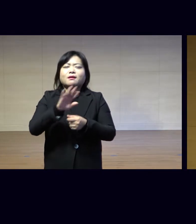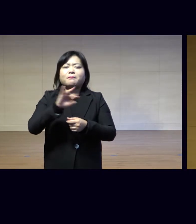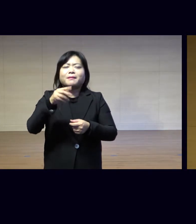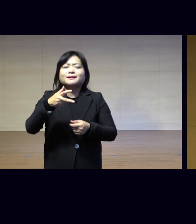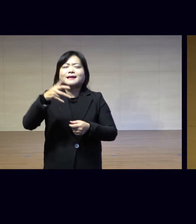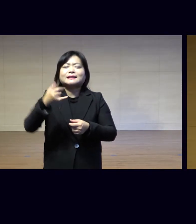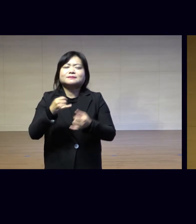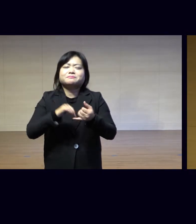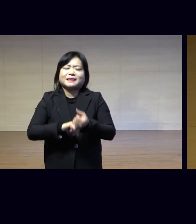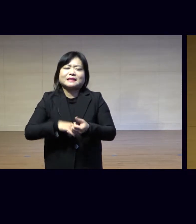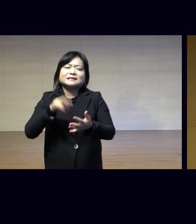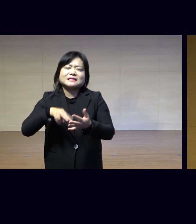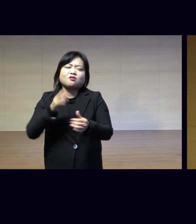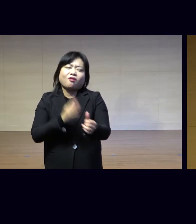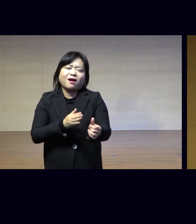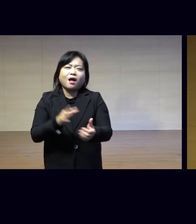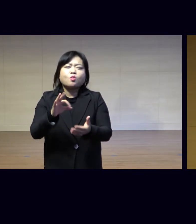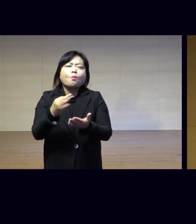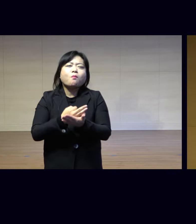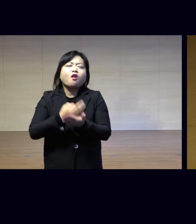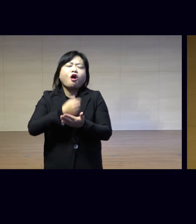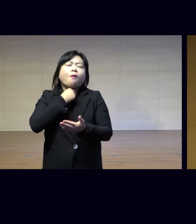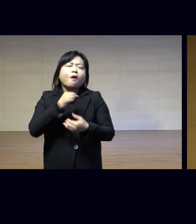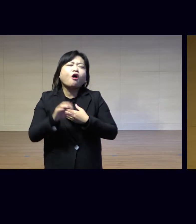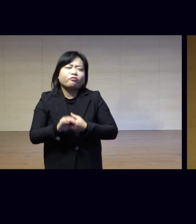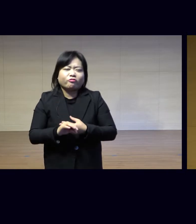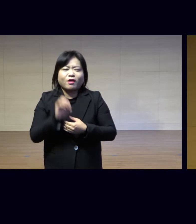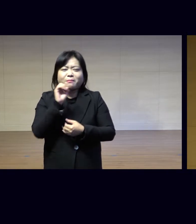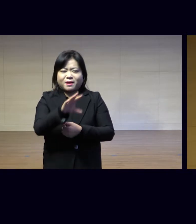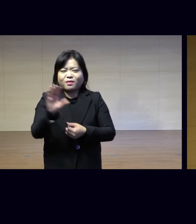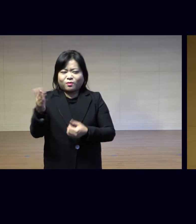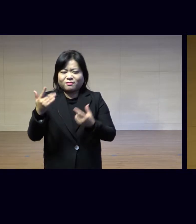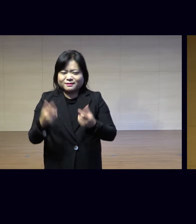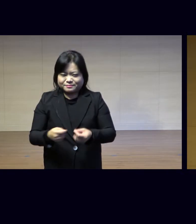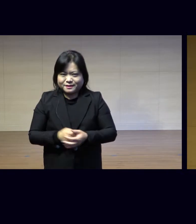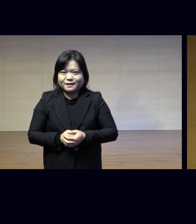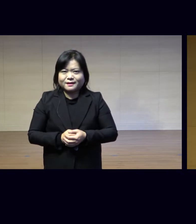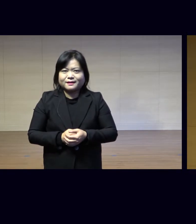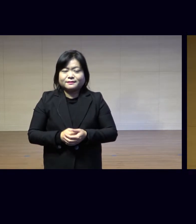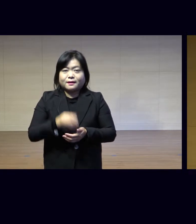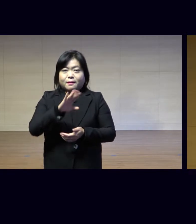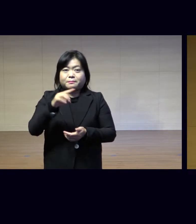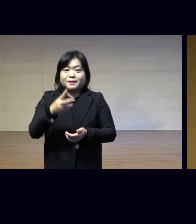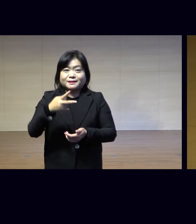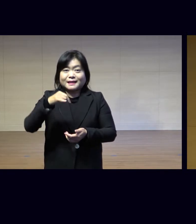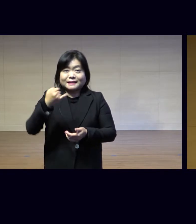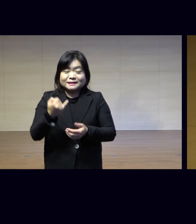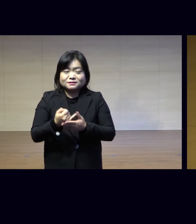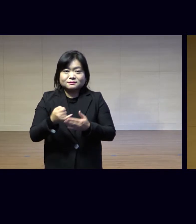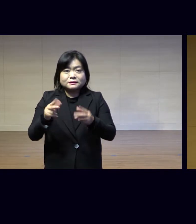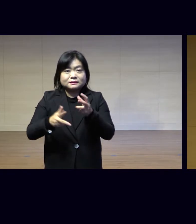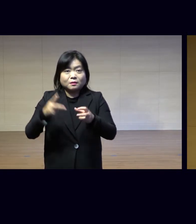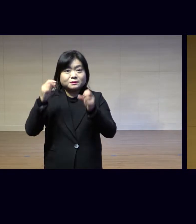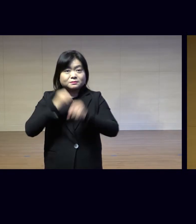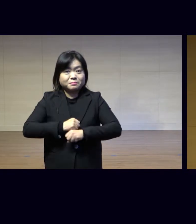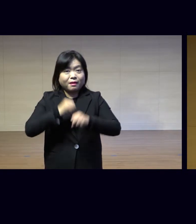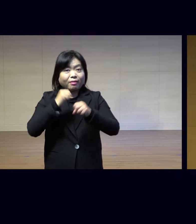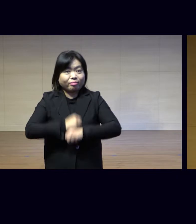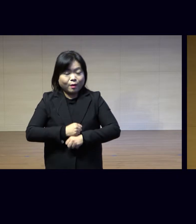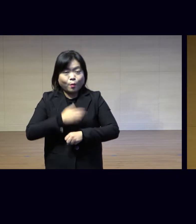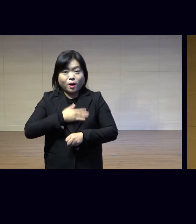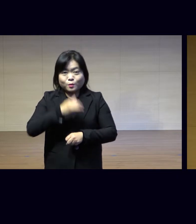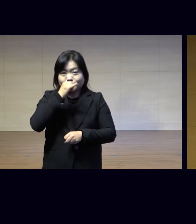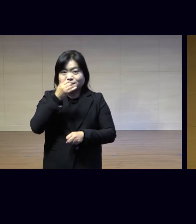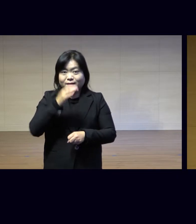발자크도 반드시 읽어라. 돈 벌려면. 근데 발자크 본인은 계속 사업 실패했다고 제가 알고